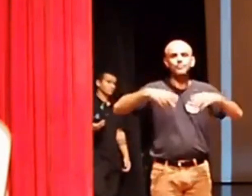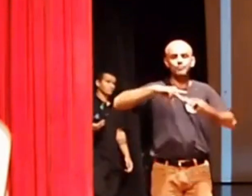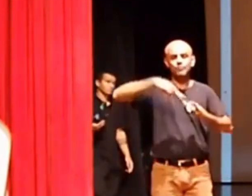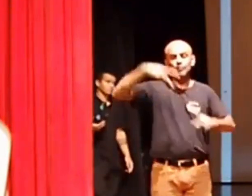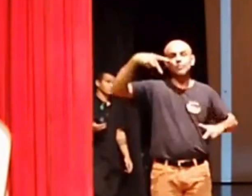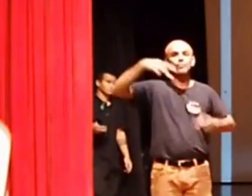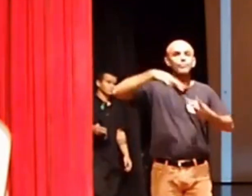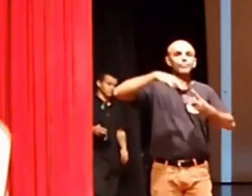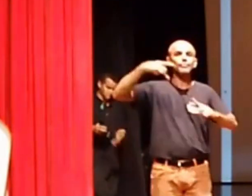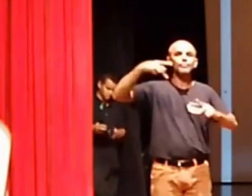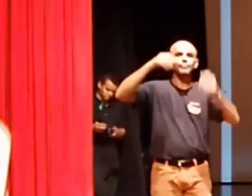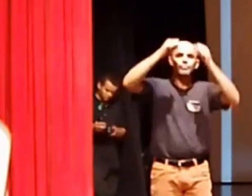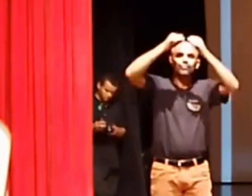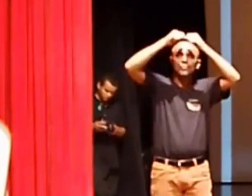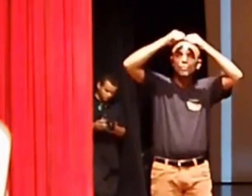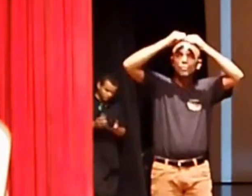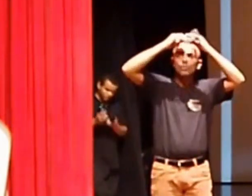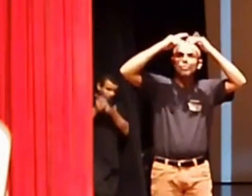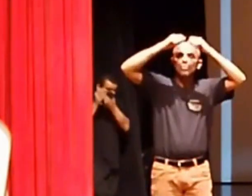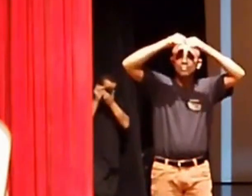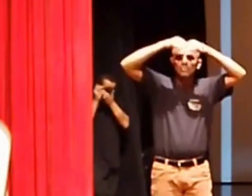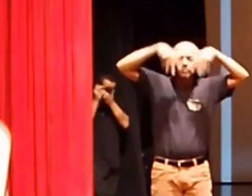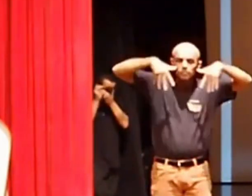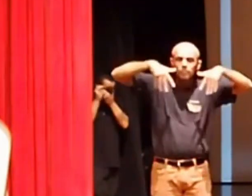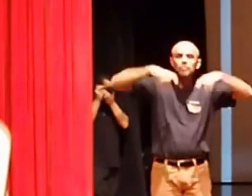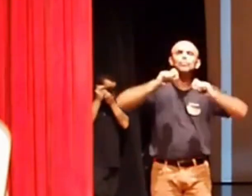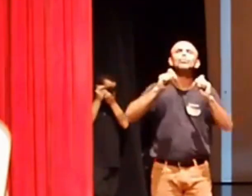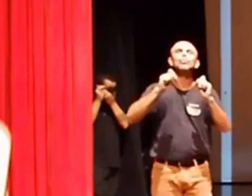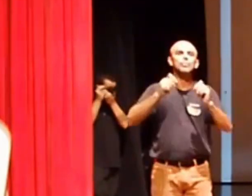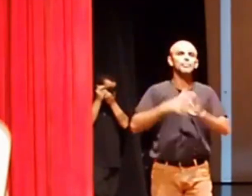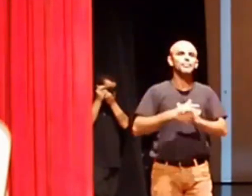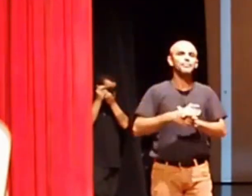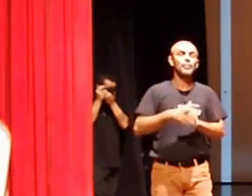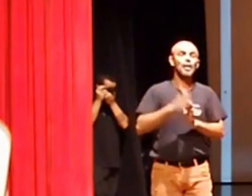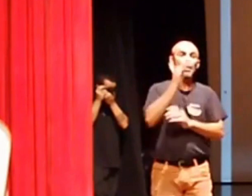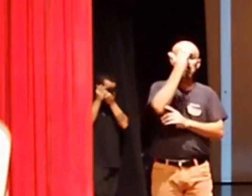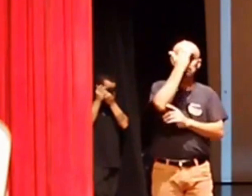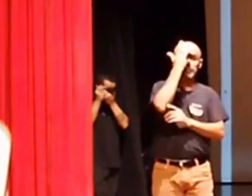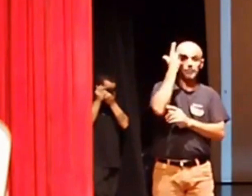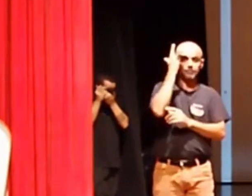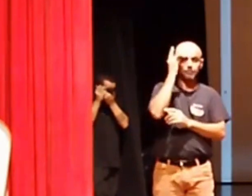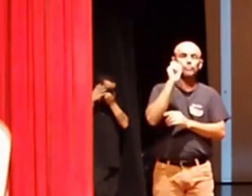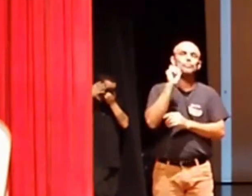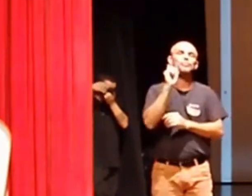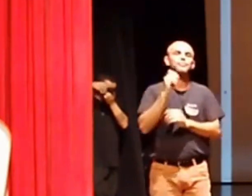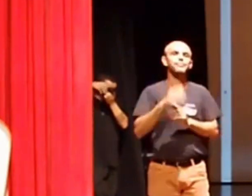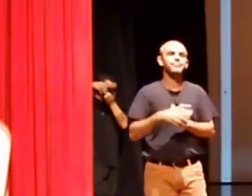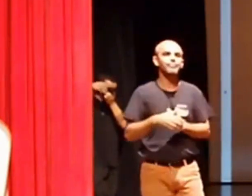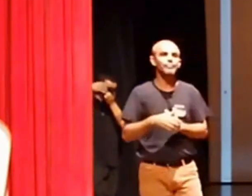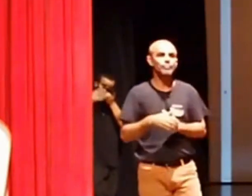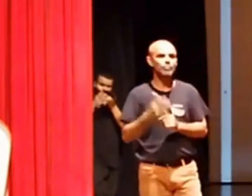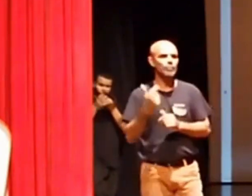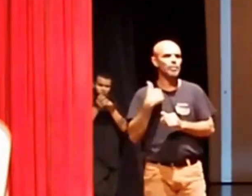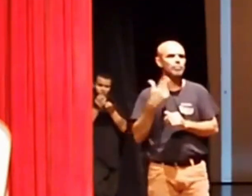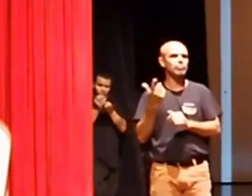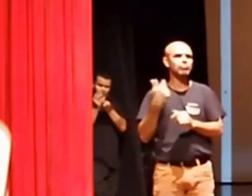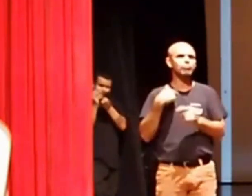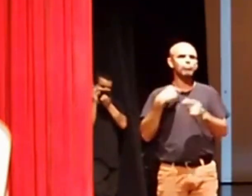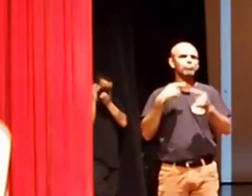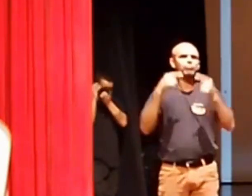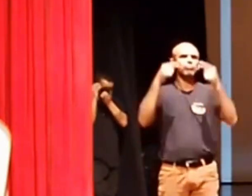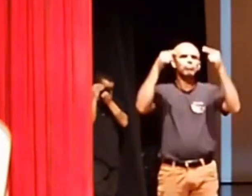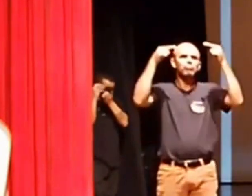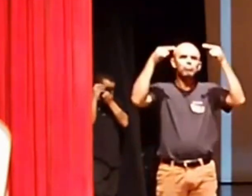Genéticos. O que seria esse déficit no sistema nervoso central? A pessoa, ela acaba ocasionando uma